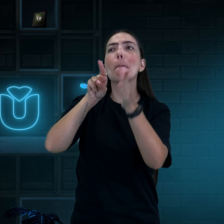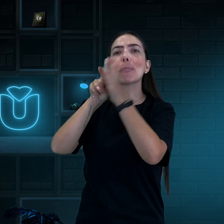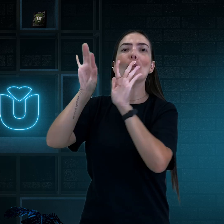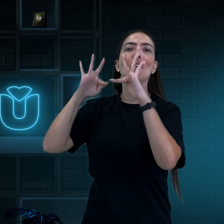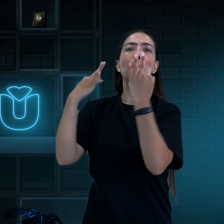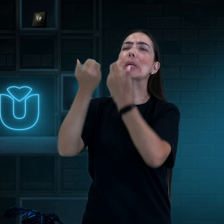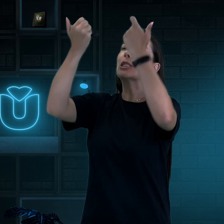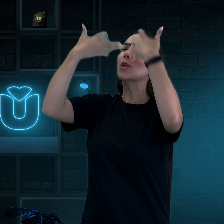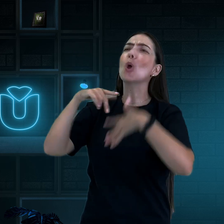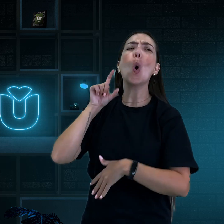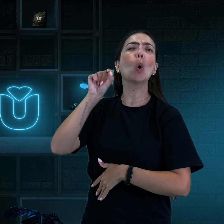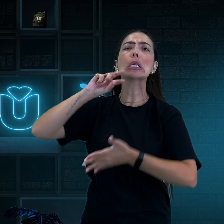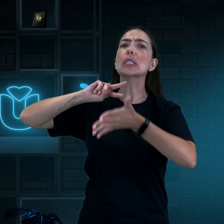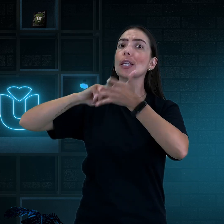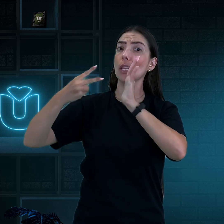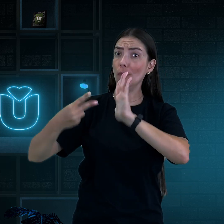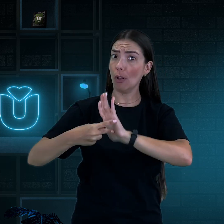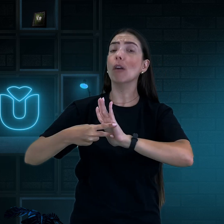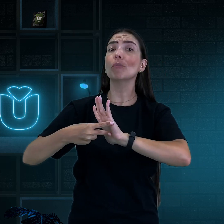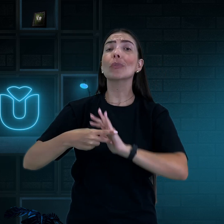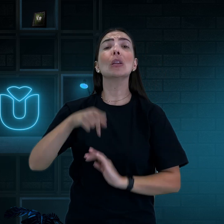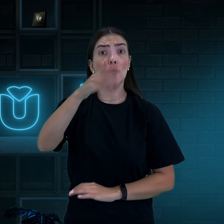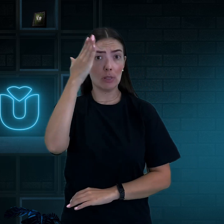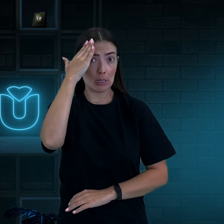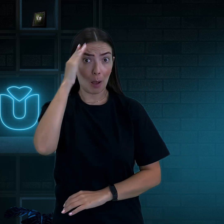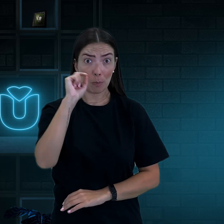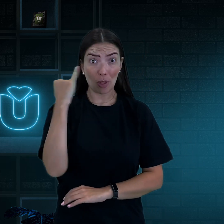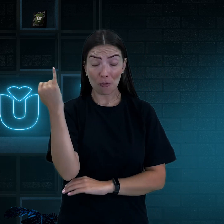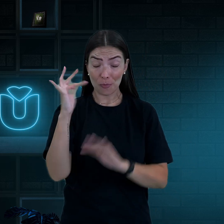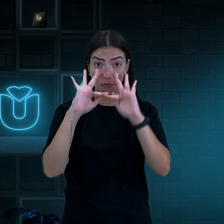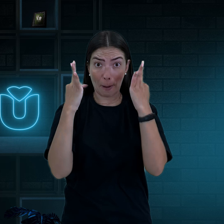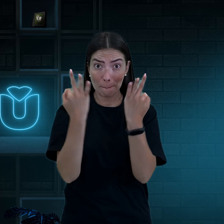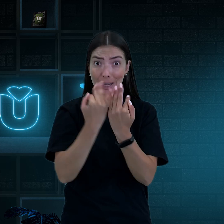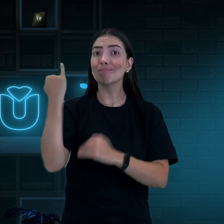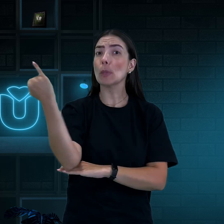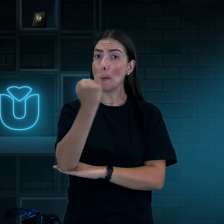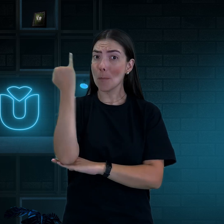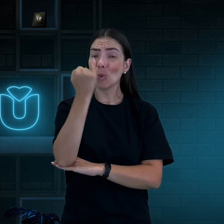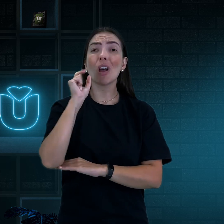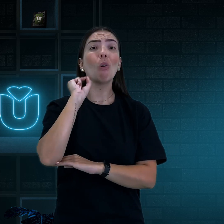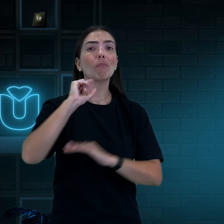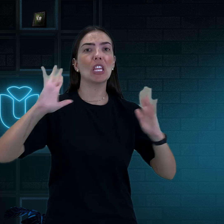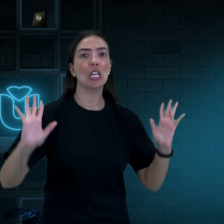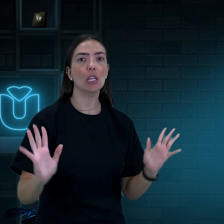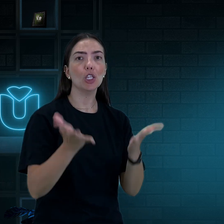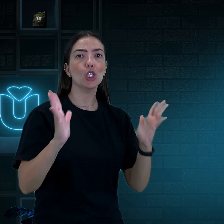e encontrar. Pergunta para a família e a família explica qual é o significado. Você entendeu a importância da família nisso?